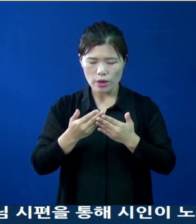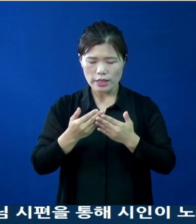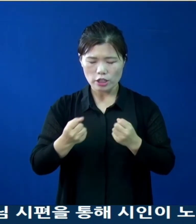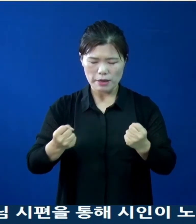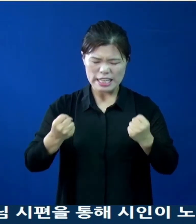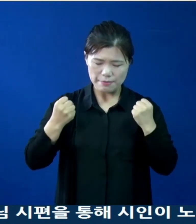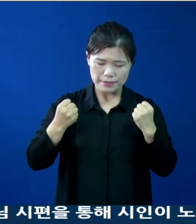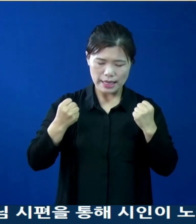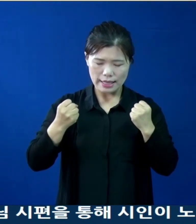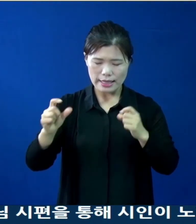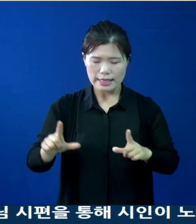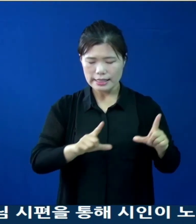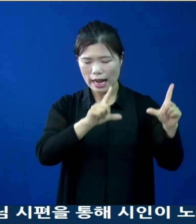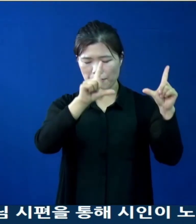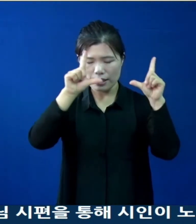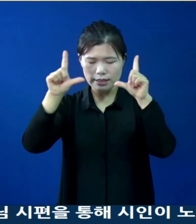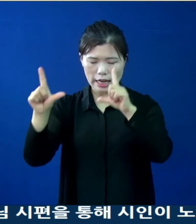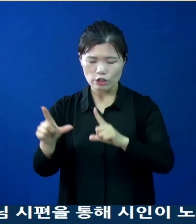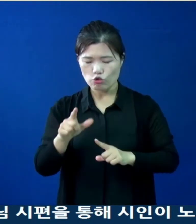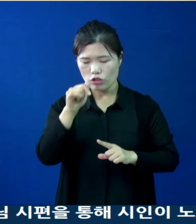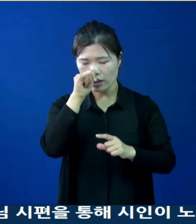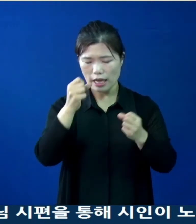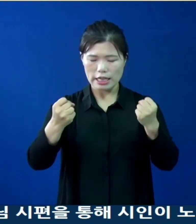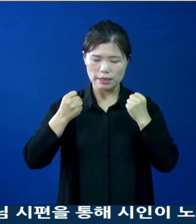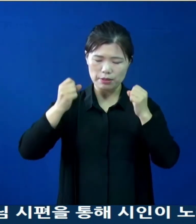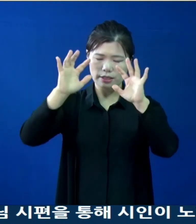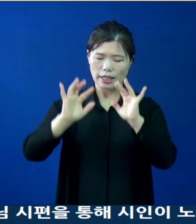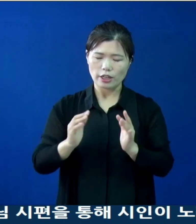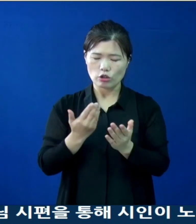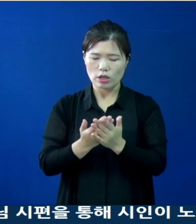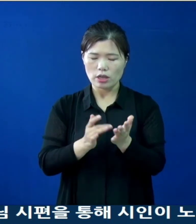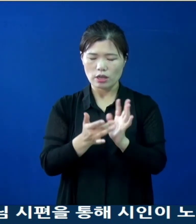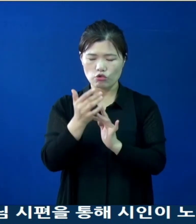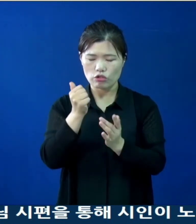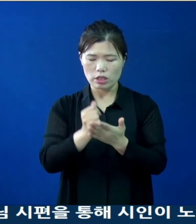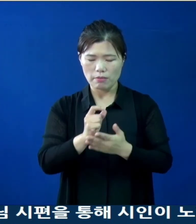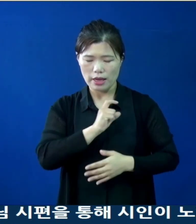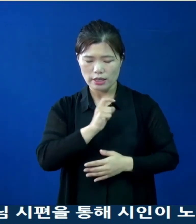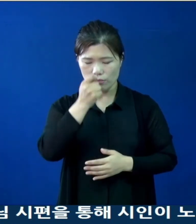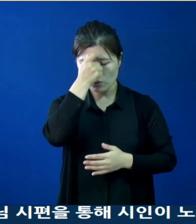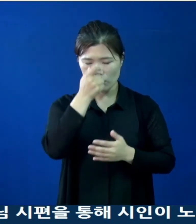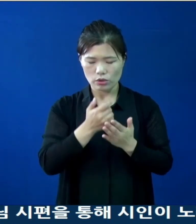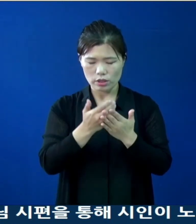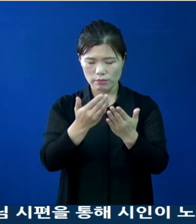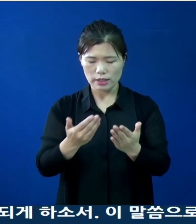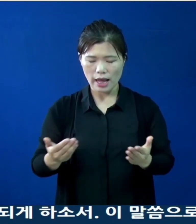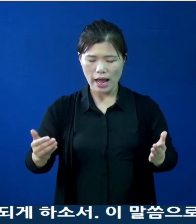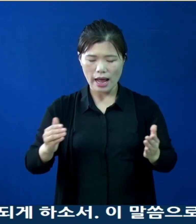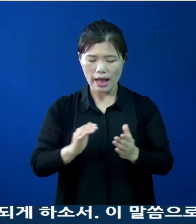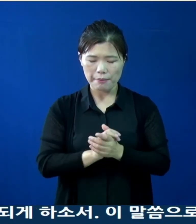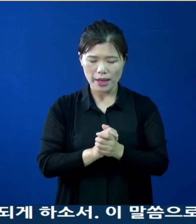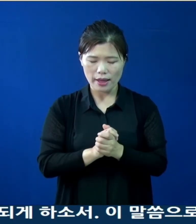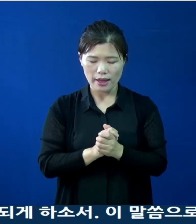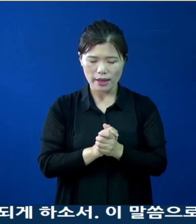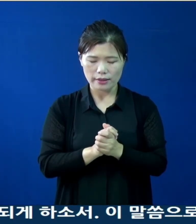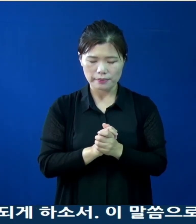삶을 계속할 수 있도록 힘 내려 주시옵소서. 예수님 이름으로 기도하옵나이다. 아멘.